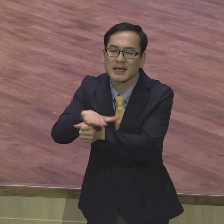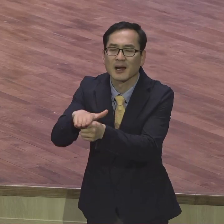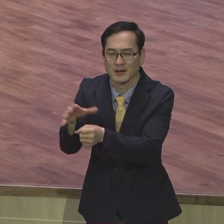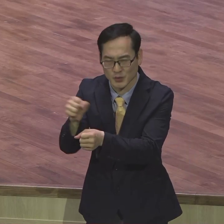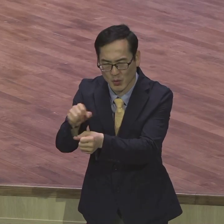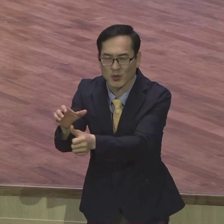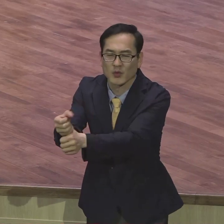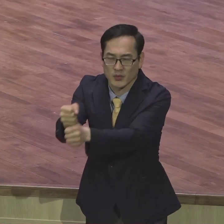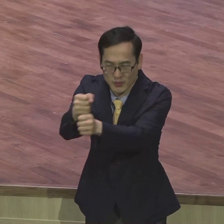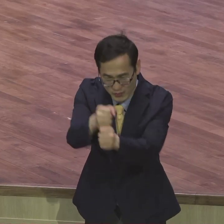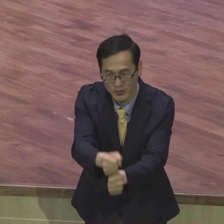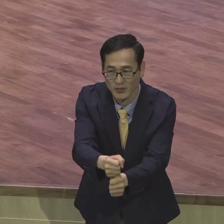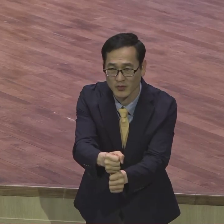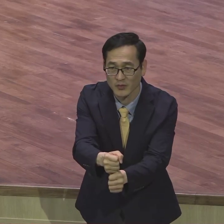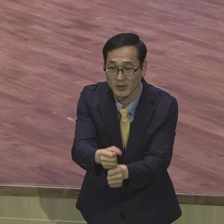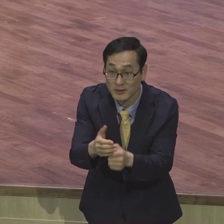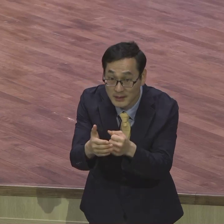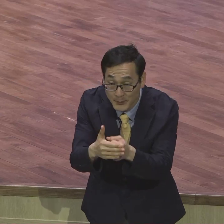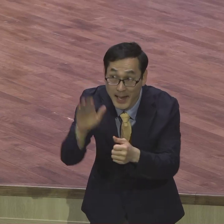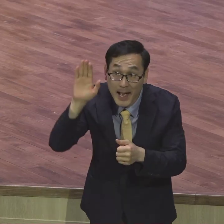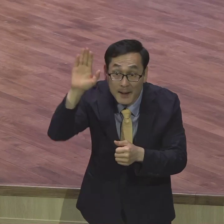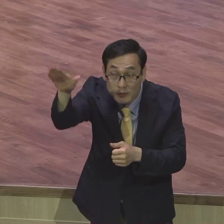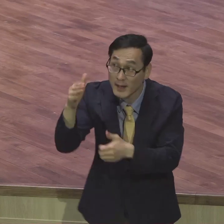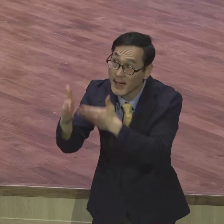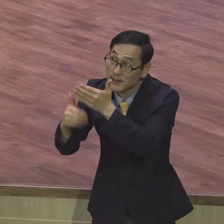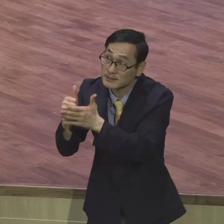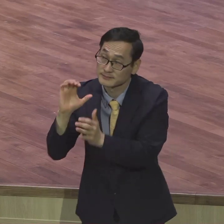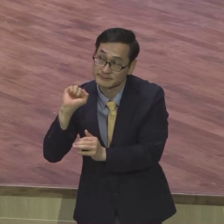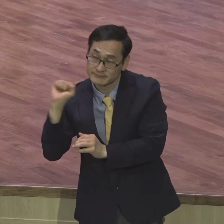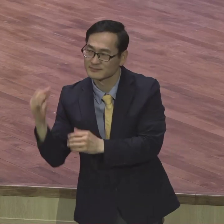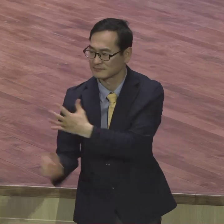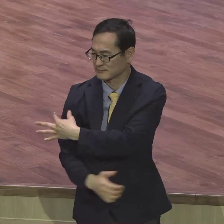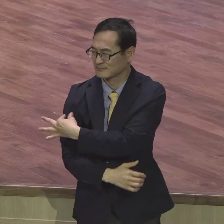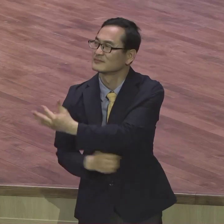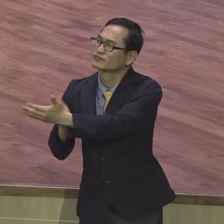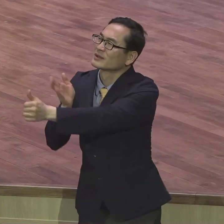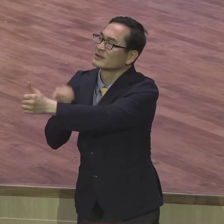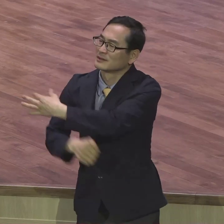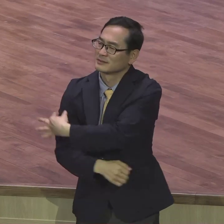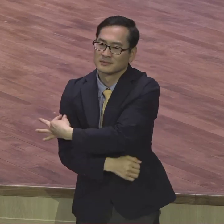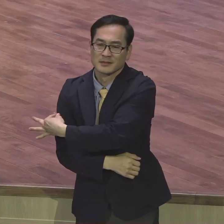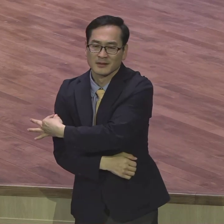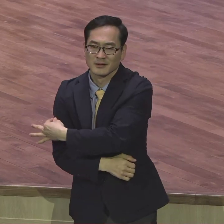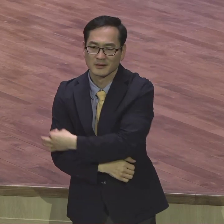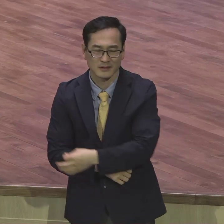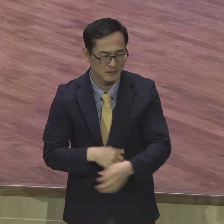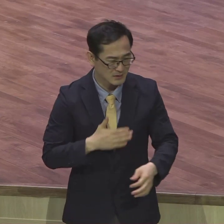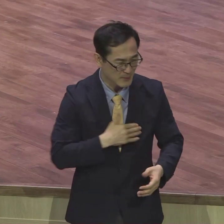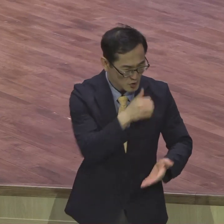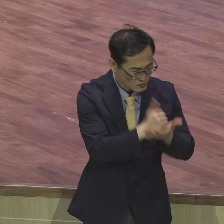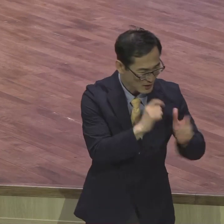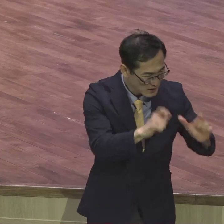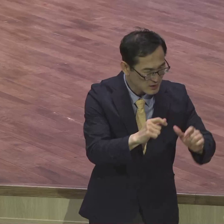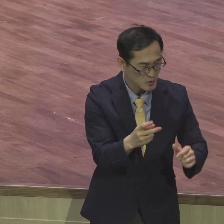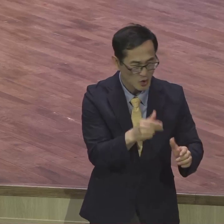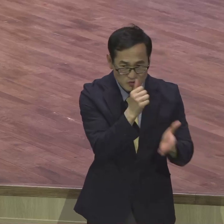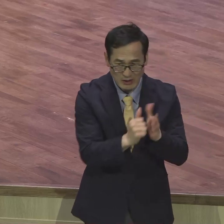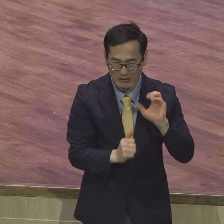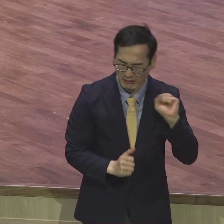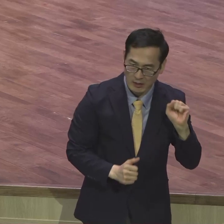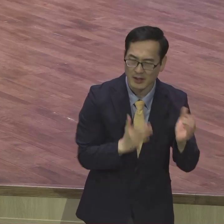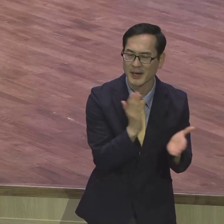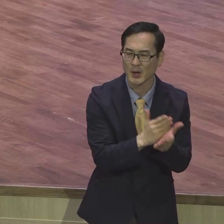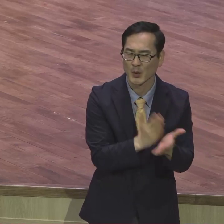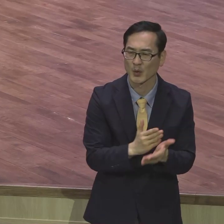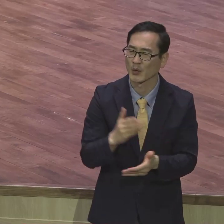사랑에 붙잡힌 삶을 살면서 더 이상 여러분 이제는 정제의식 비교의식 사로잡히지 말고